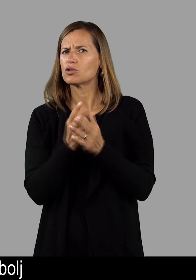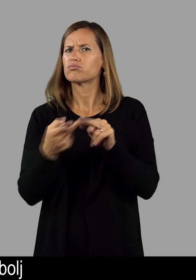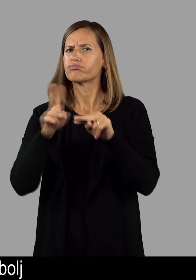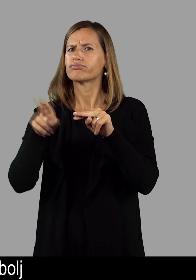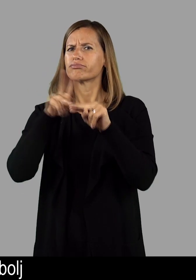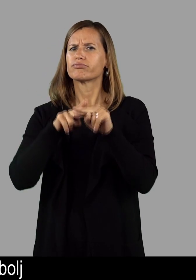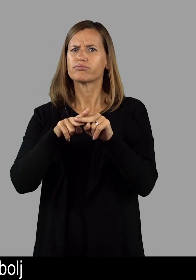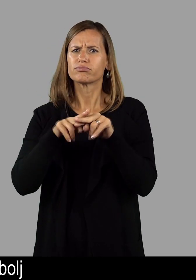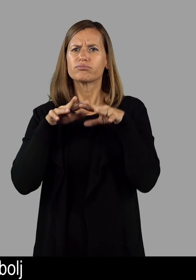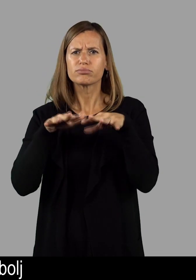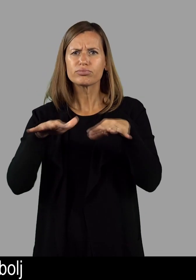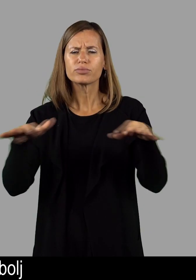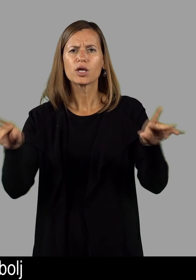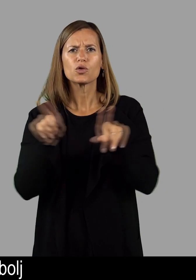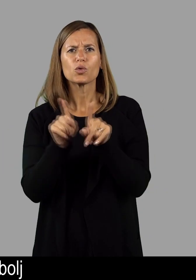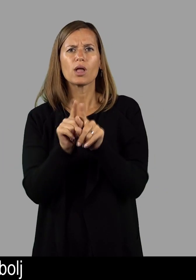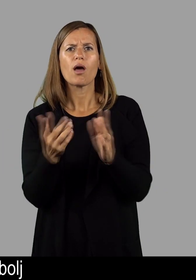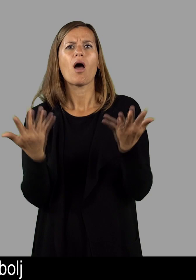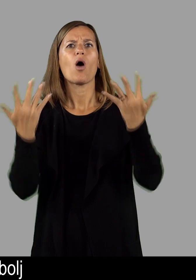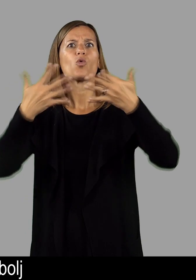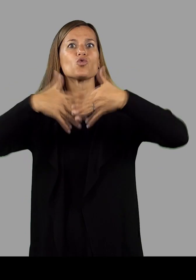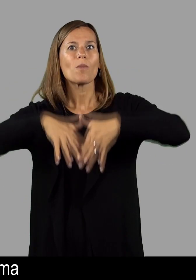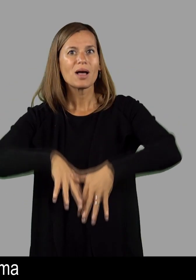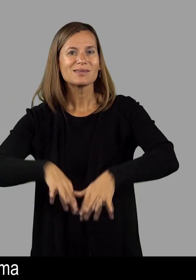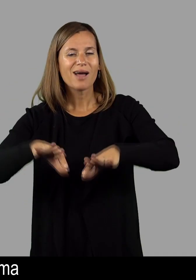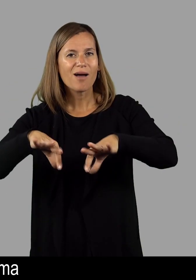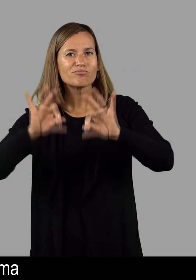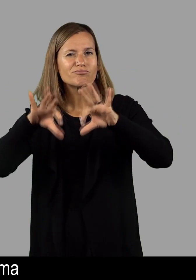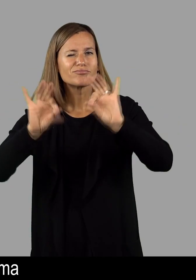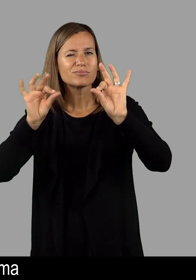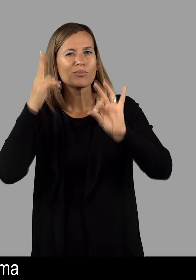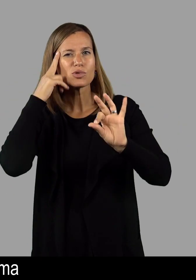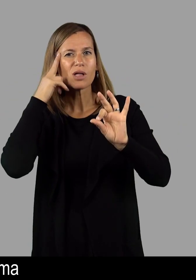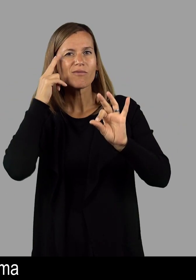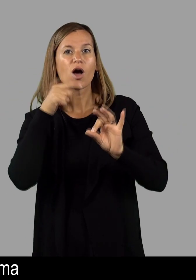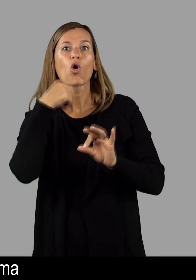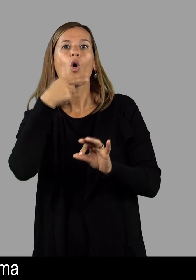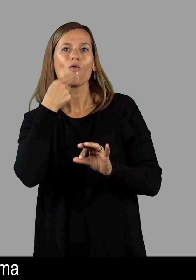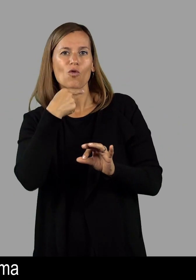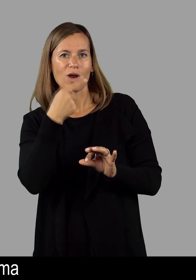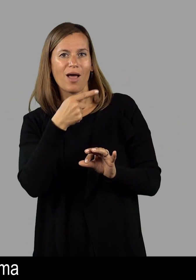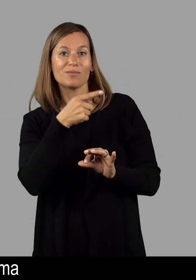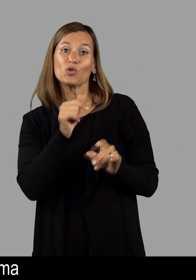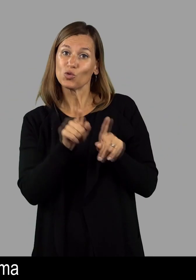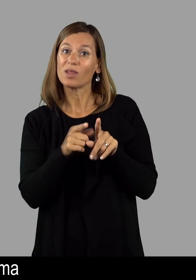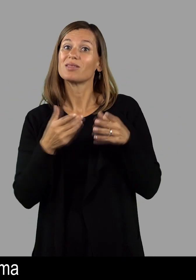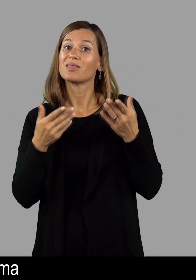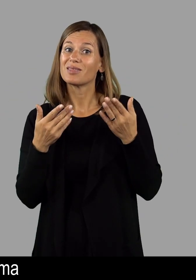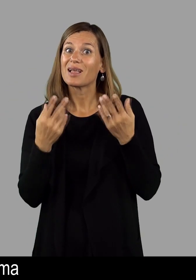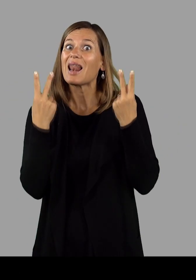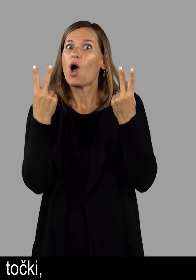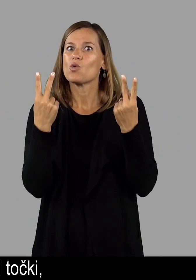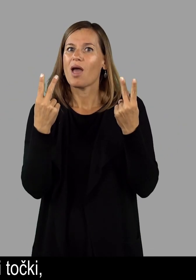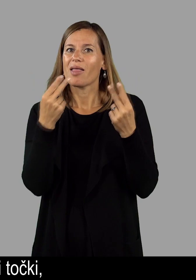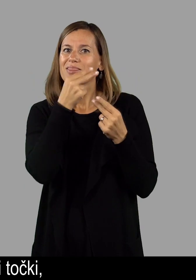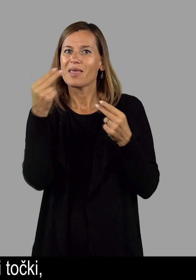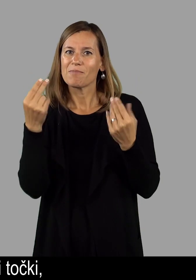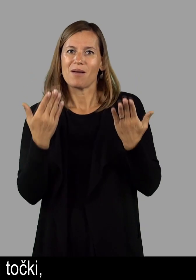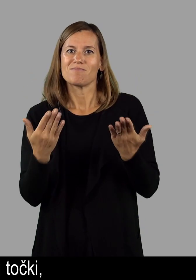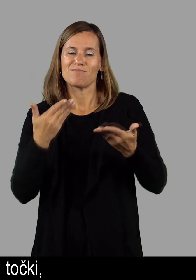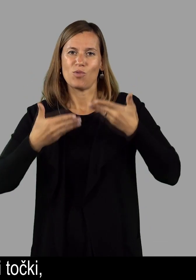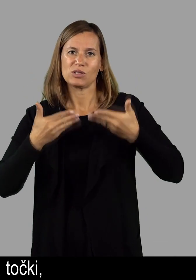vse bolj uveljavlja tudi avtomatska razpoznava govora, ki je tudi glavna tema današnjega posveta. Če vas zanima